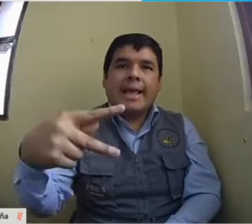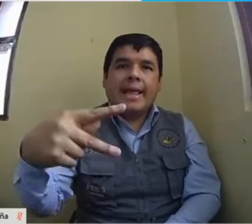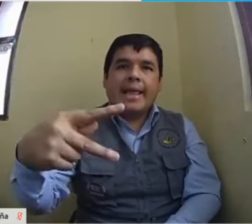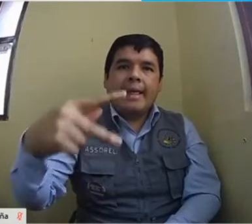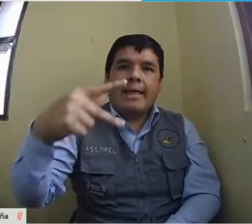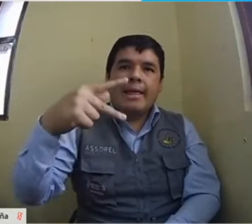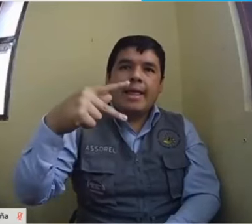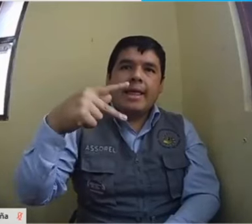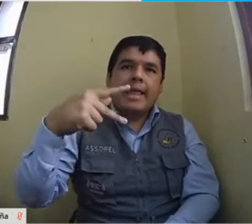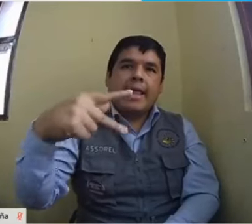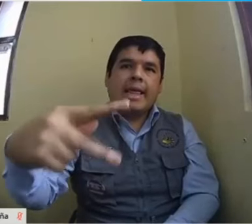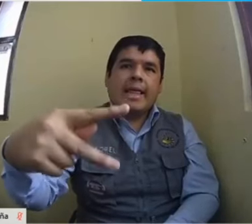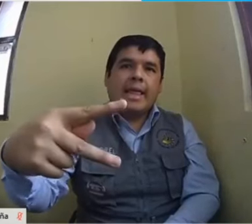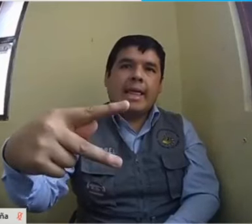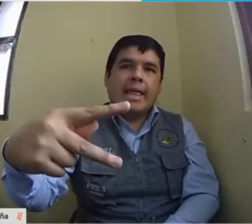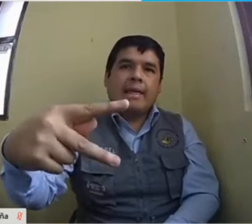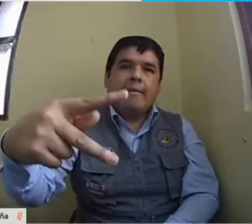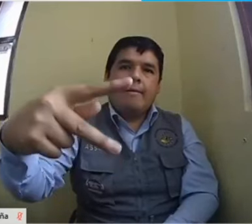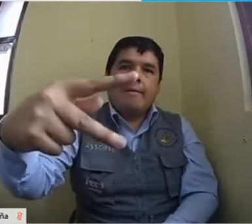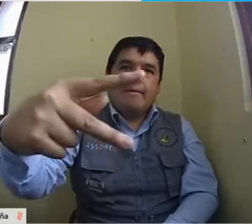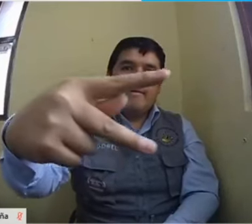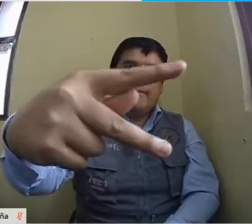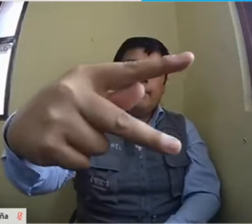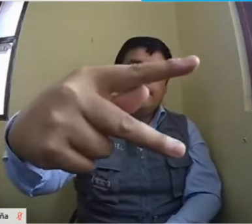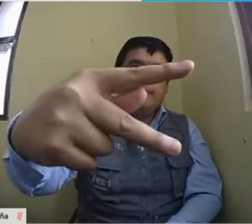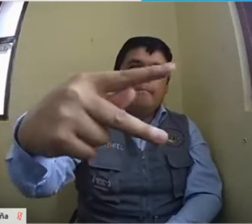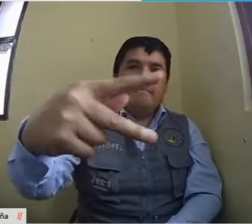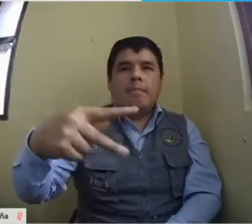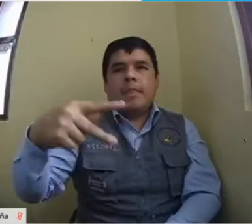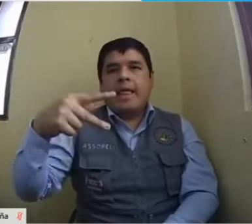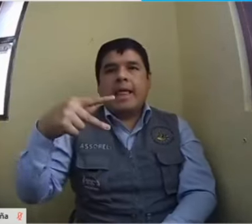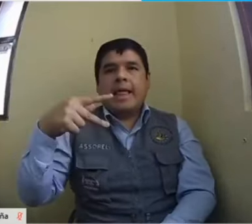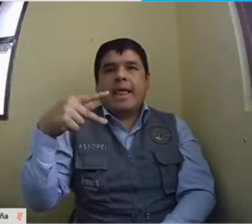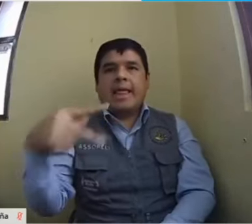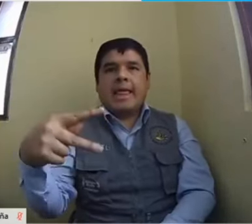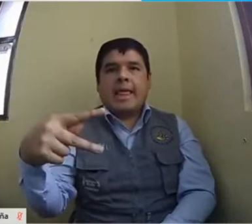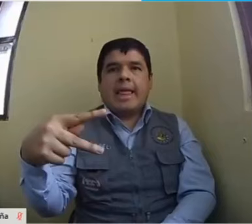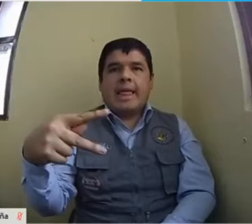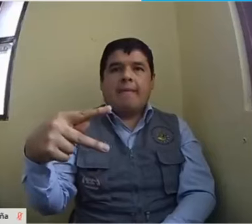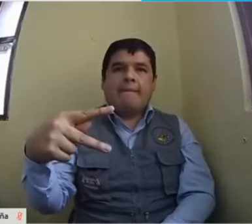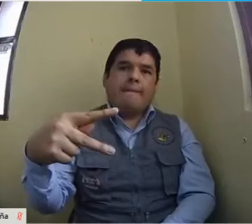que forma justamente una K. Esa es la K.